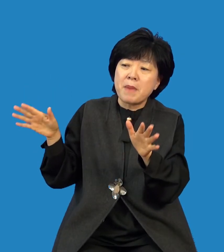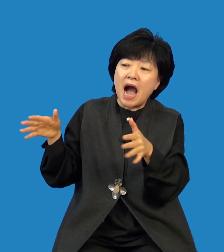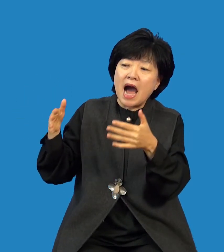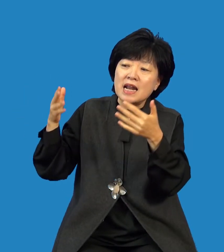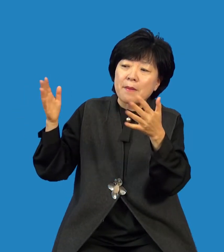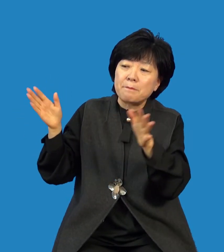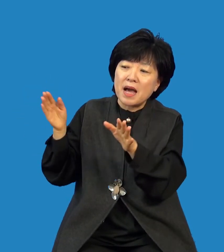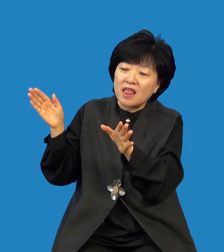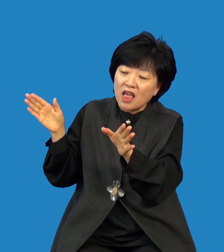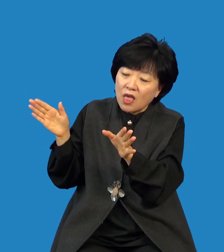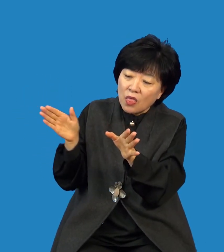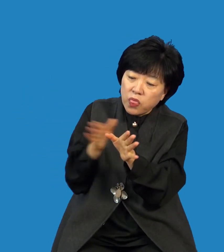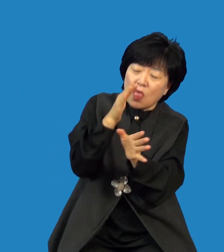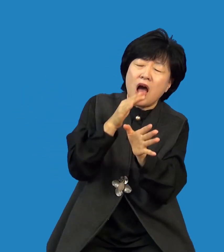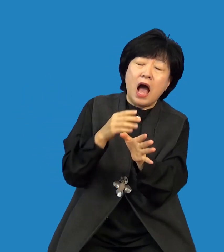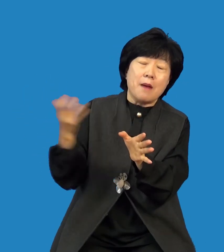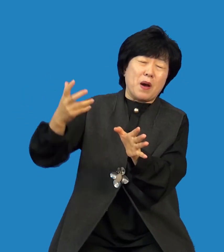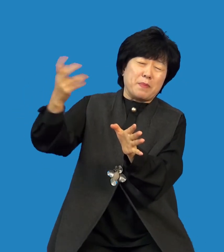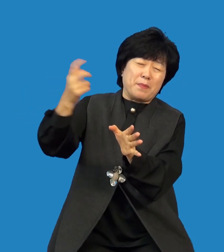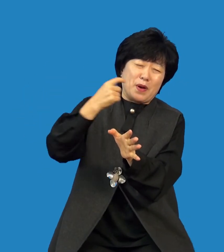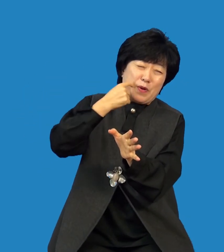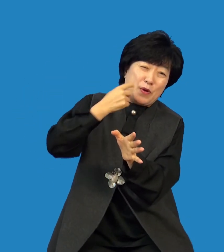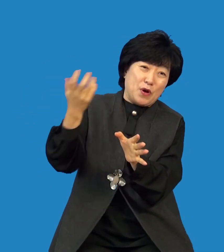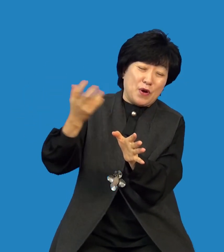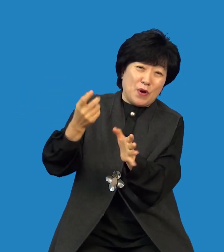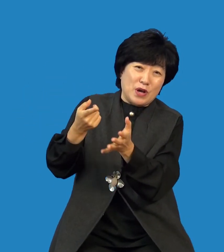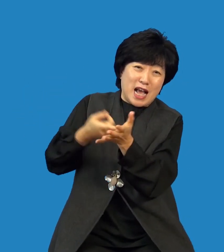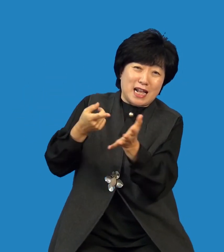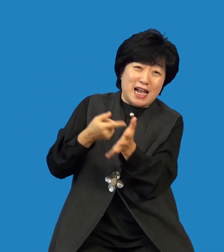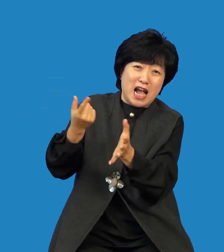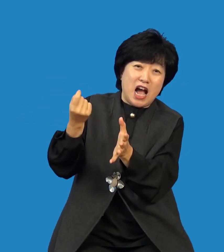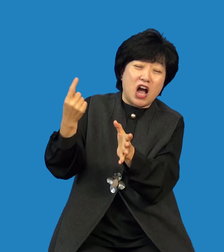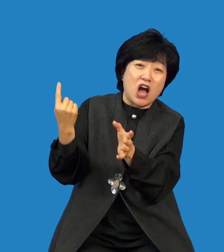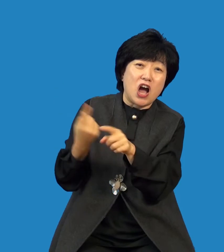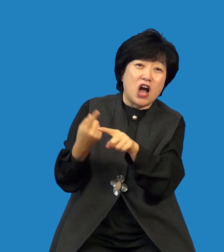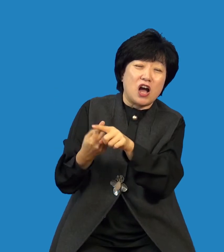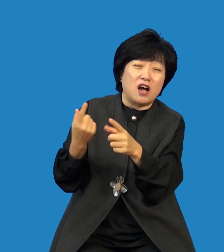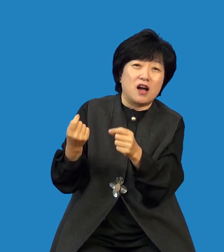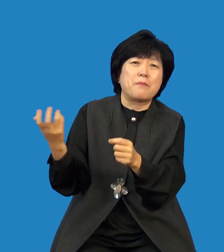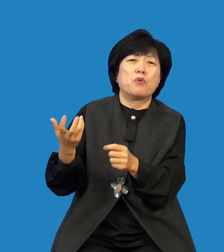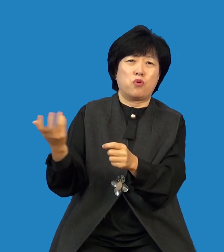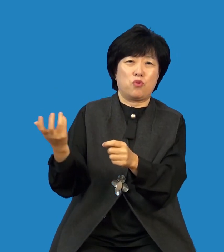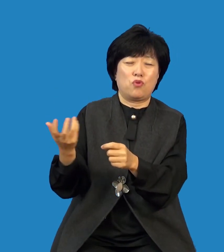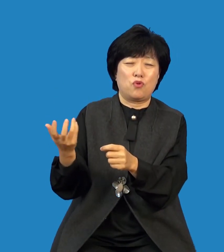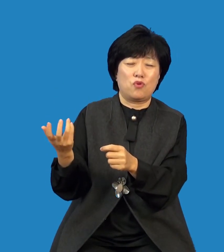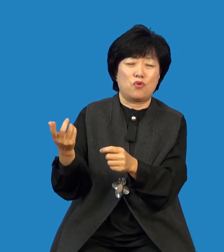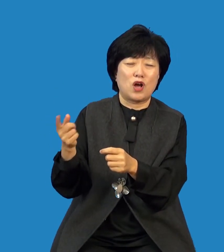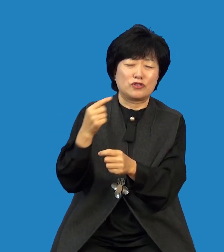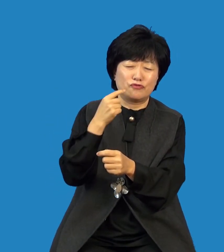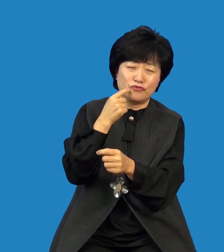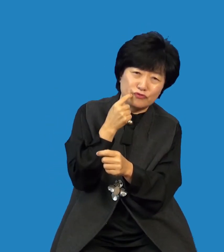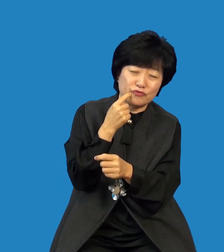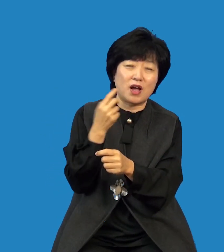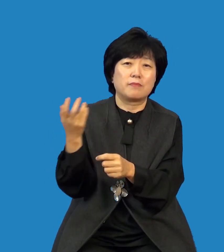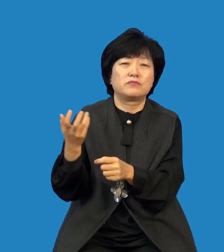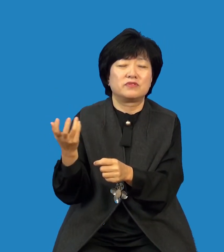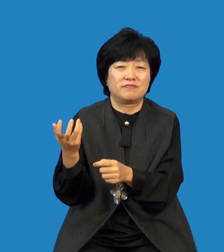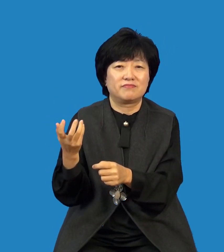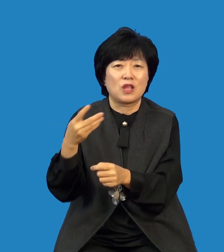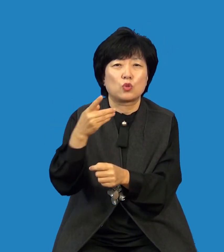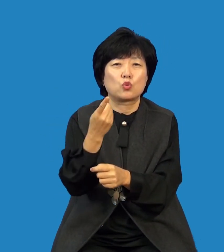이게 정말 아픈 거거든요. 근데 거기다가 이따만한 주사를 찔렀으니까 여러분 얼마나 아팠을까 생각해 보세요. 정말 실신할 것 같더라고, 너무